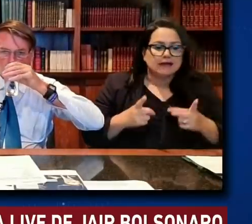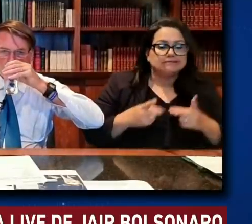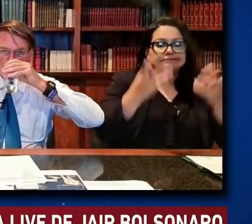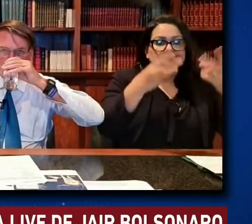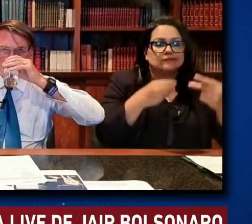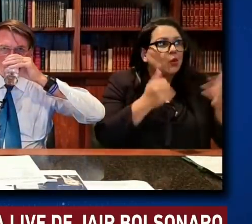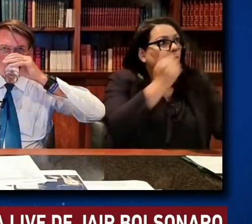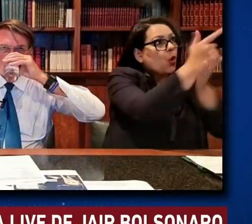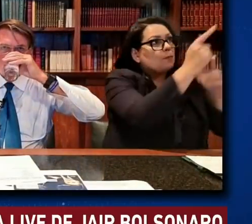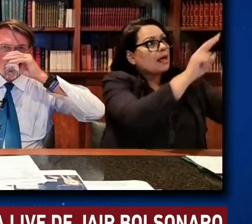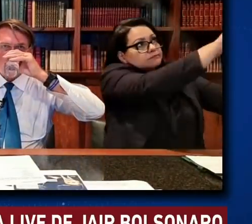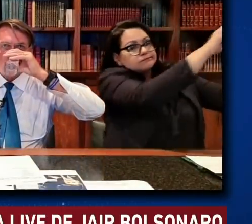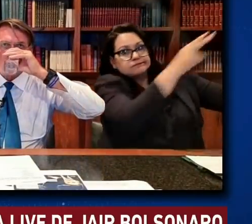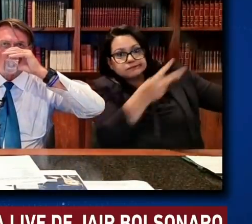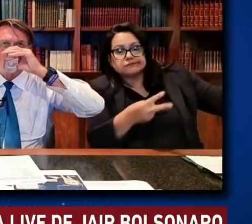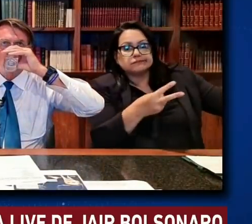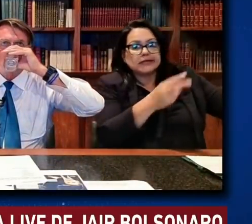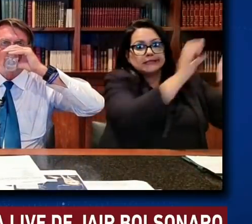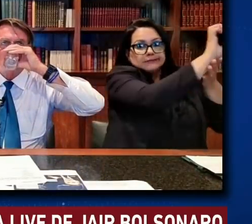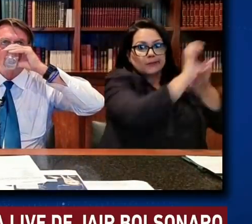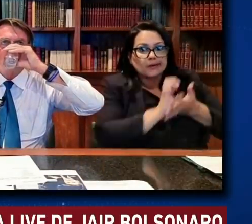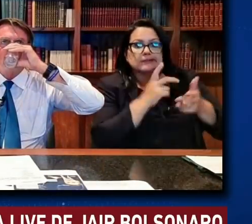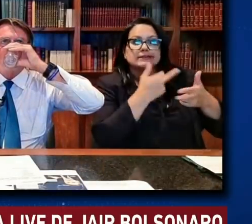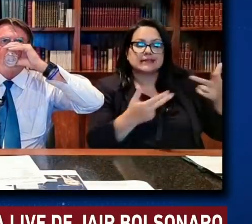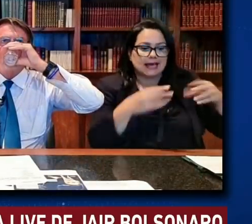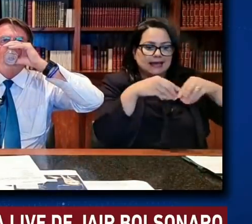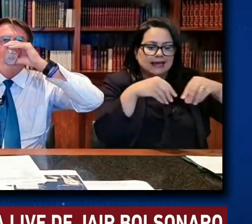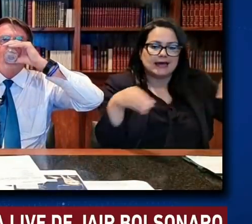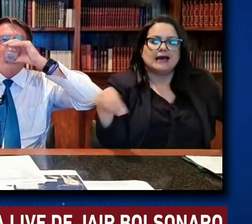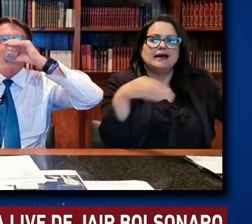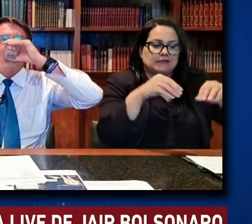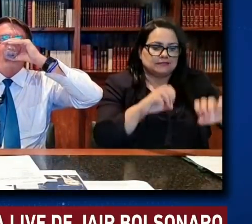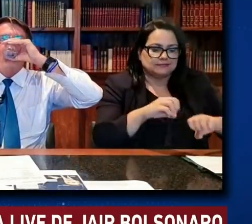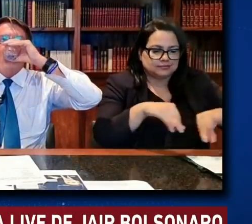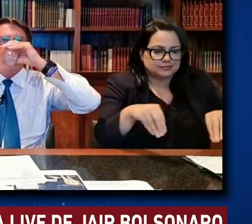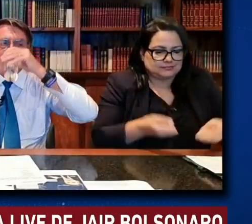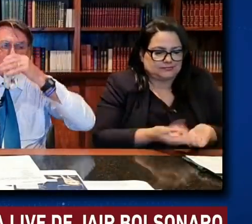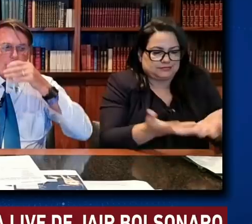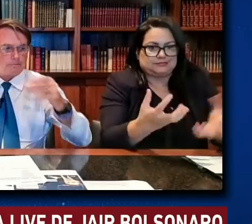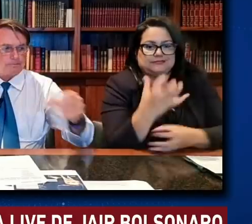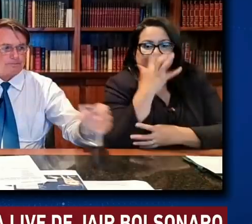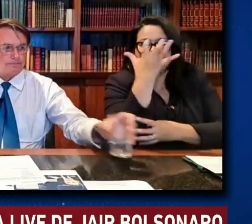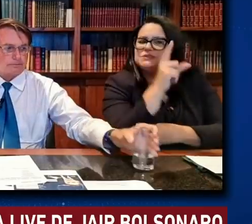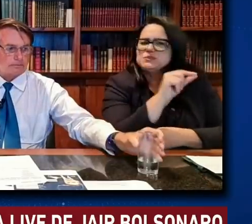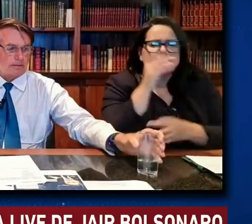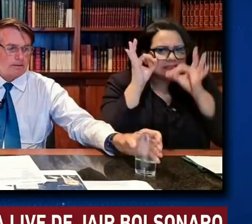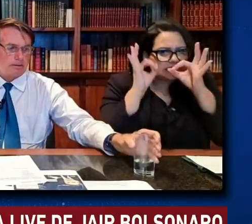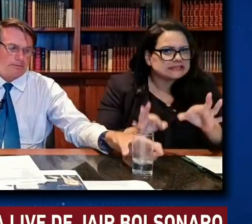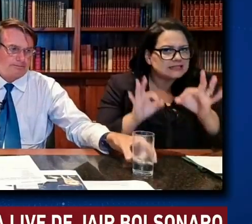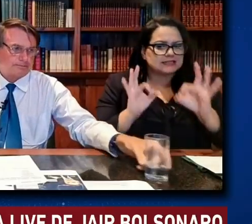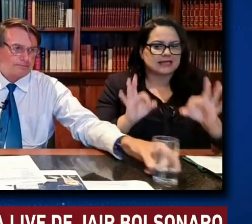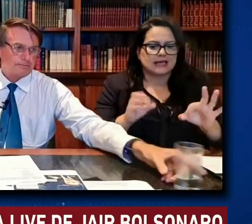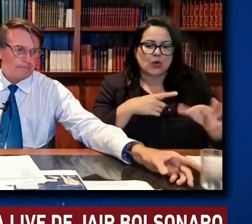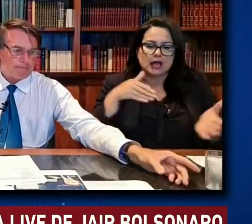fertilizantes da Rússia até os Estados Unidos, já falam nessa escassez aqui também, o que há de concreto até o momento